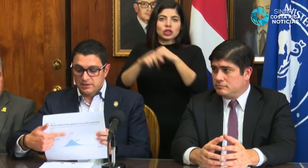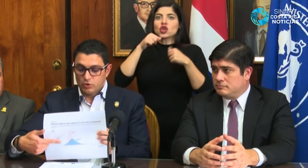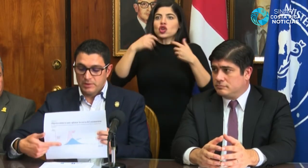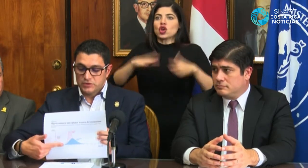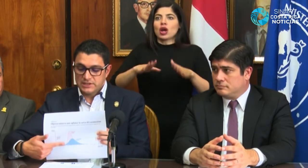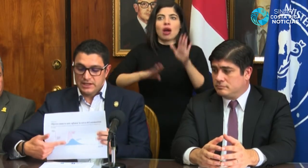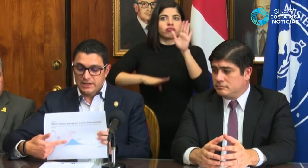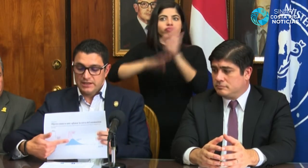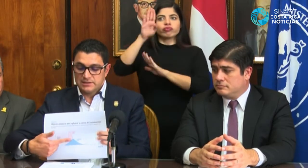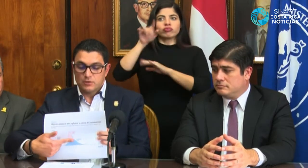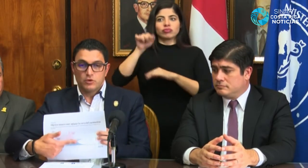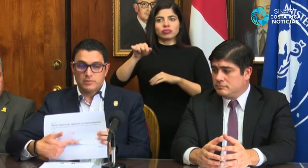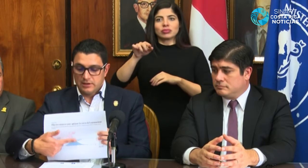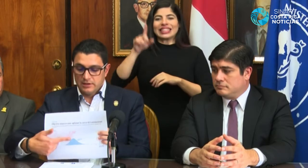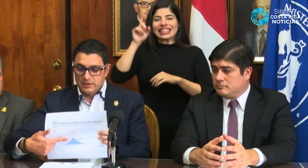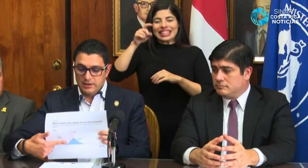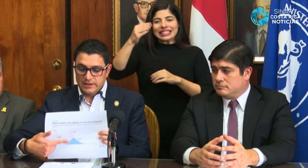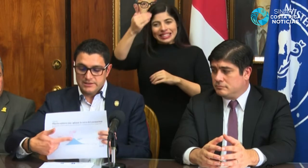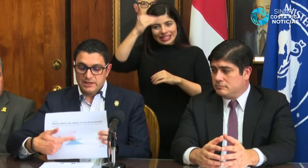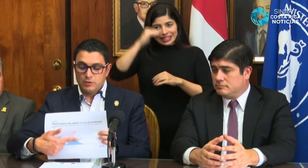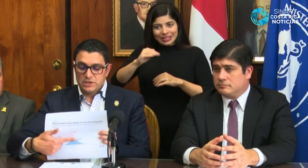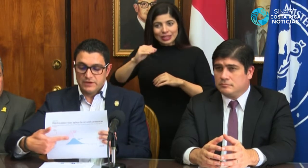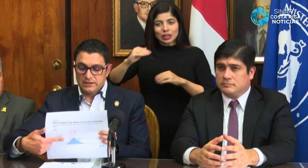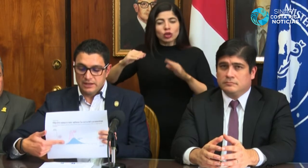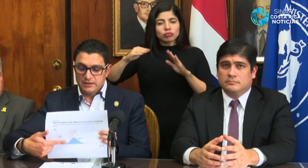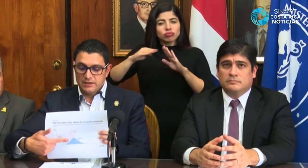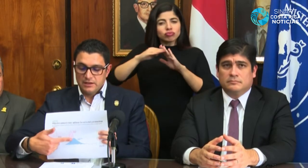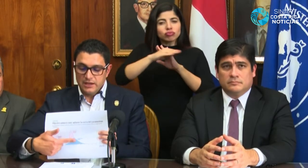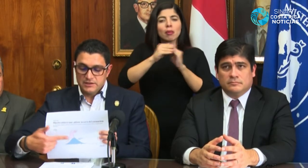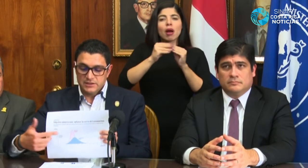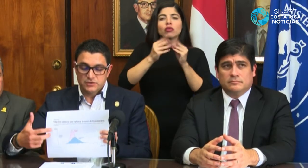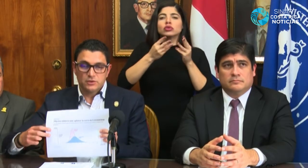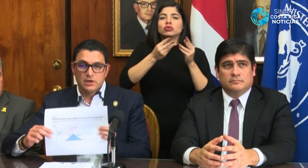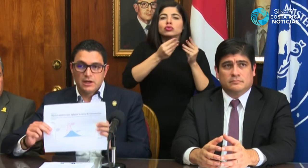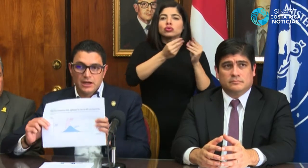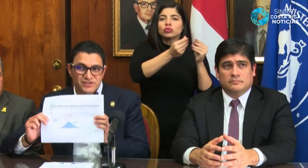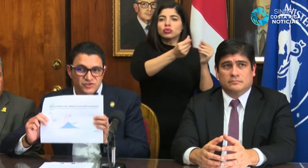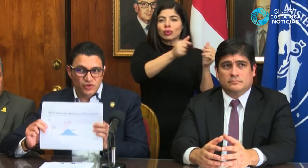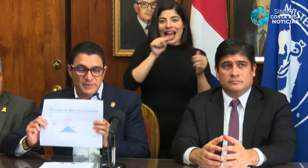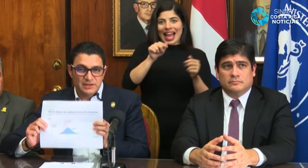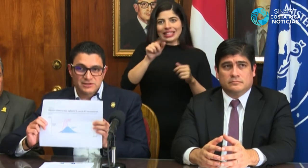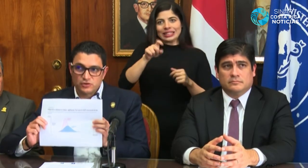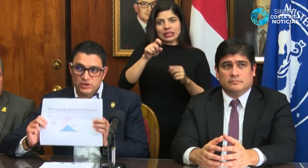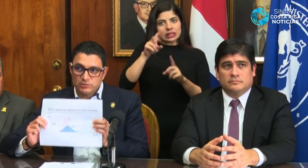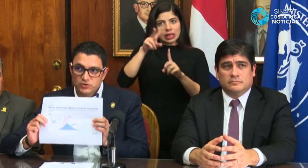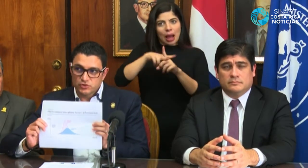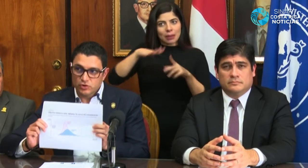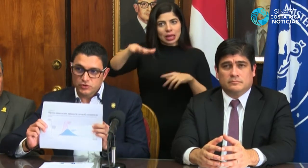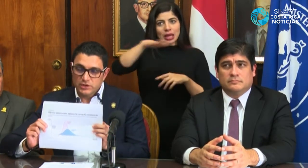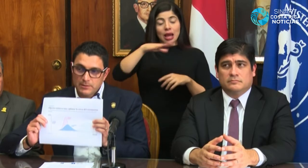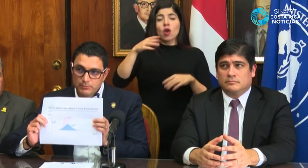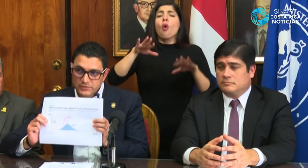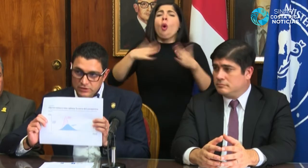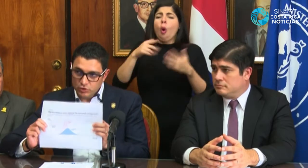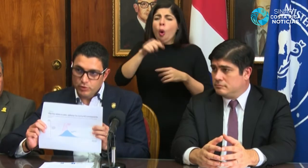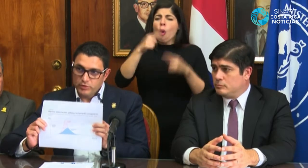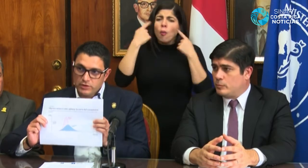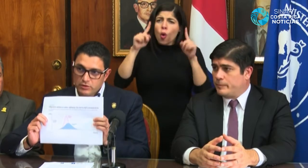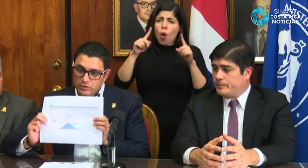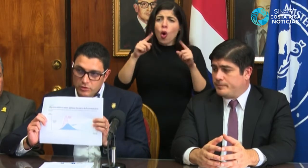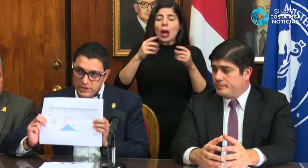presente. Ocupamos que sea esta curva la que sea una realidad e insisto, ahí solamente si nos unimos todos,